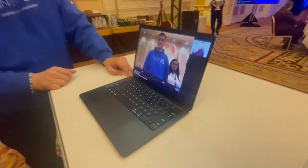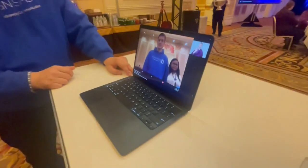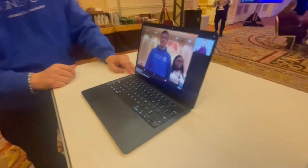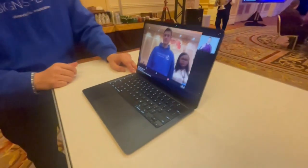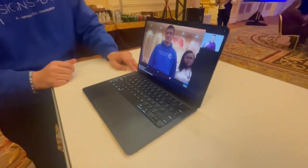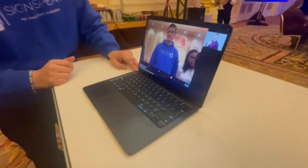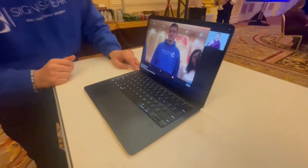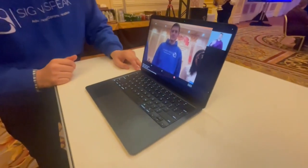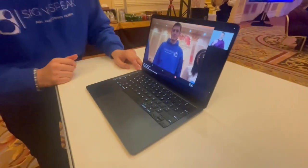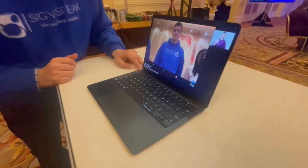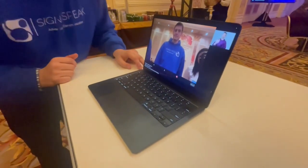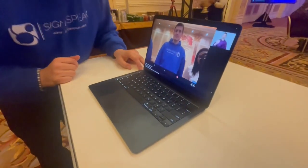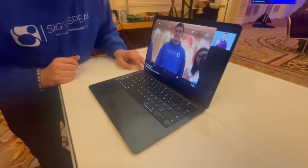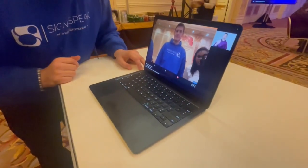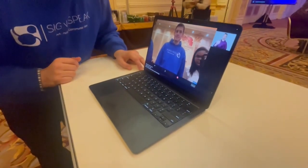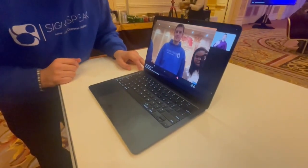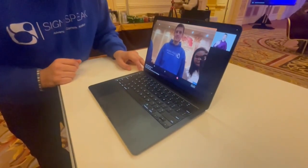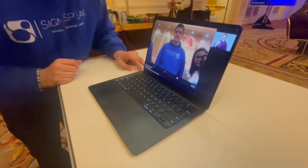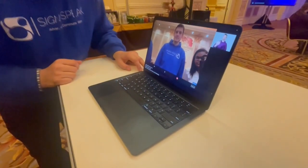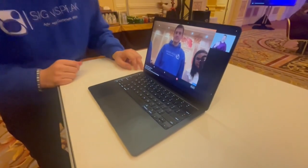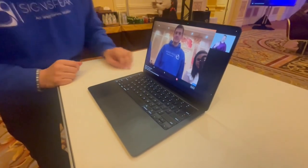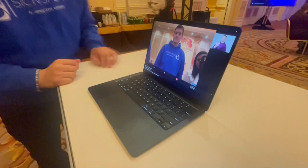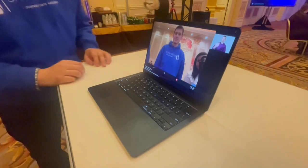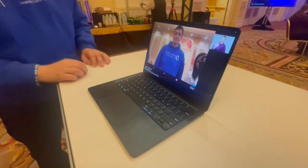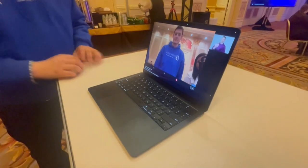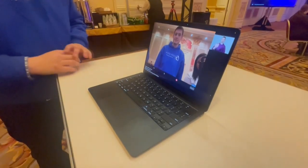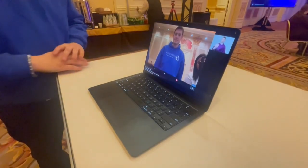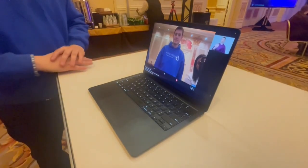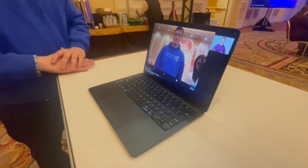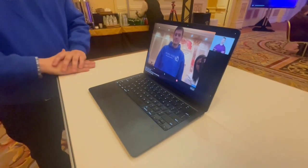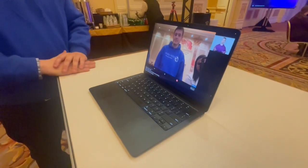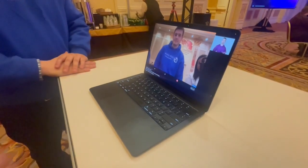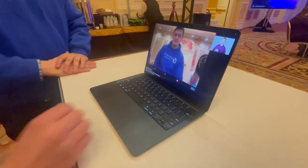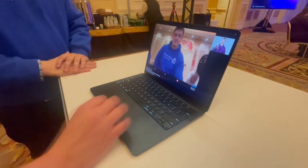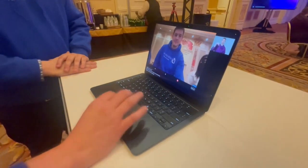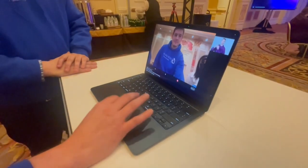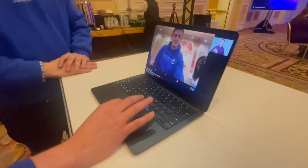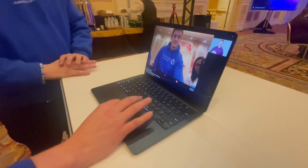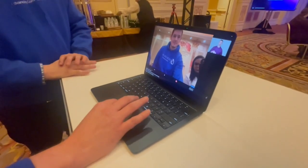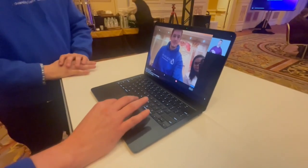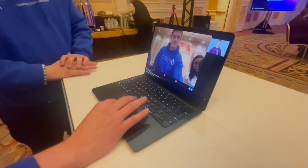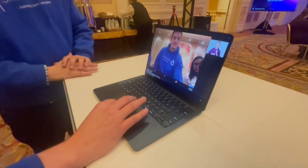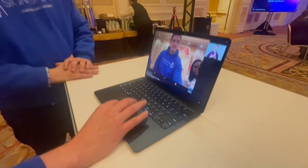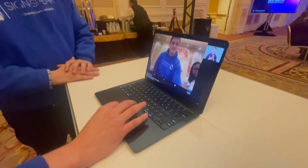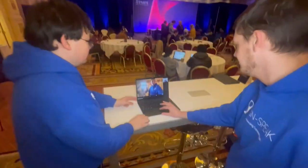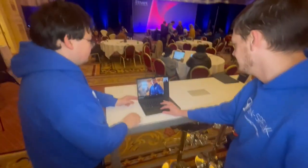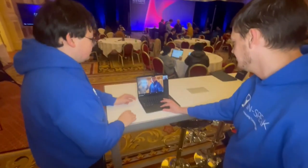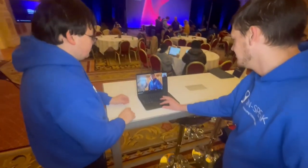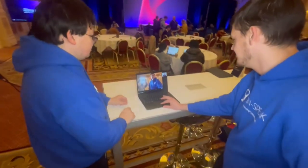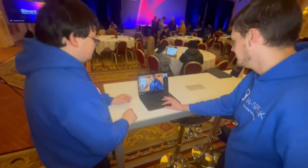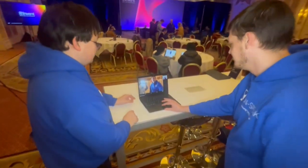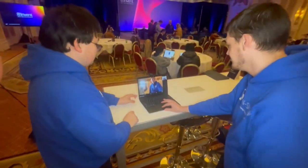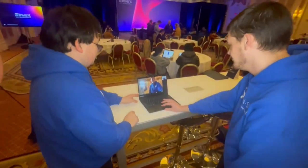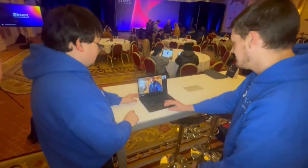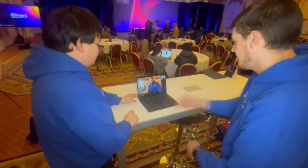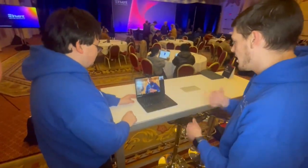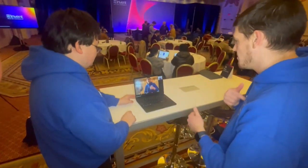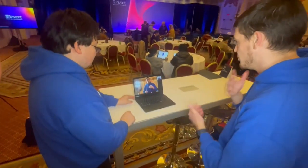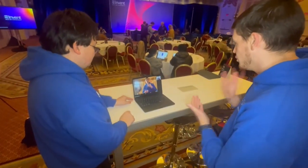problemas de audición. Es decir, casi 10 millones de personas en este país tienen problemas auditivos y cerca de un millón no son